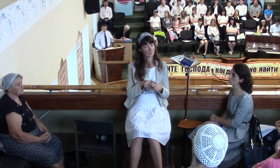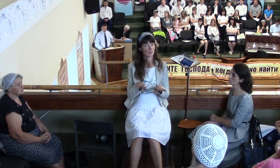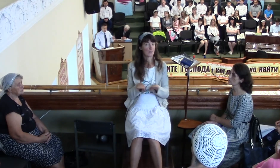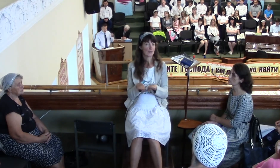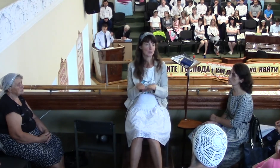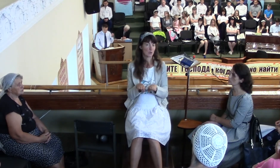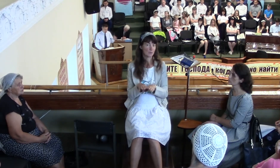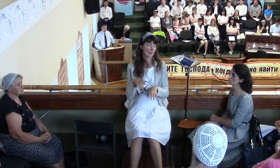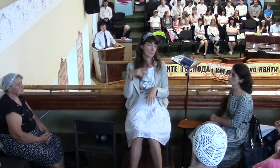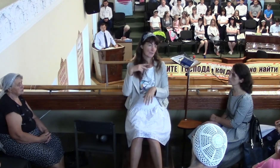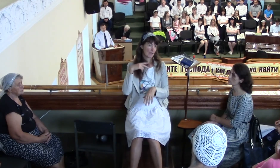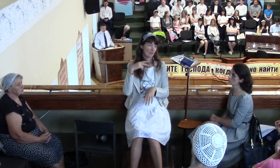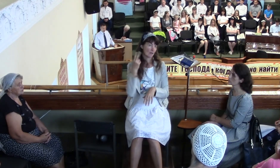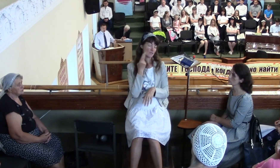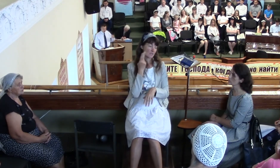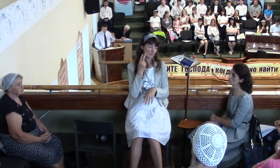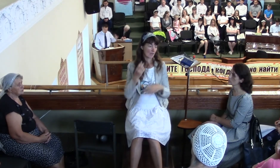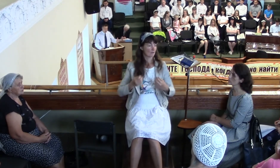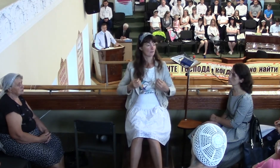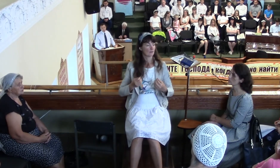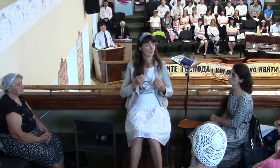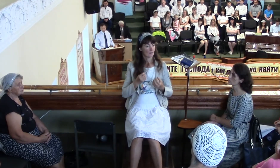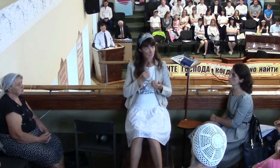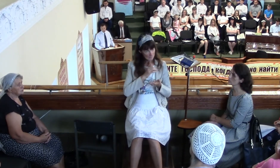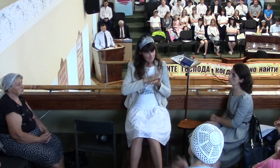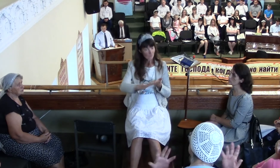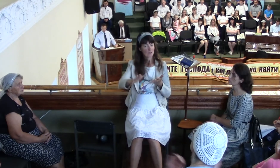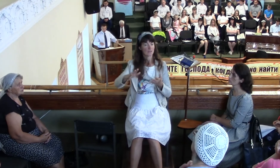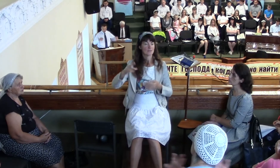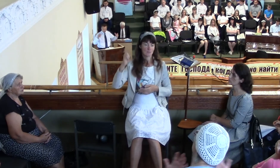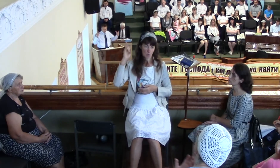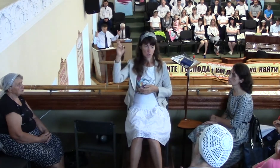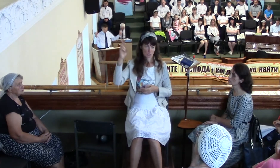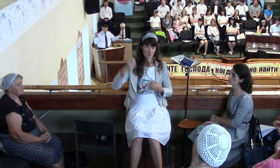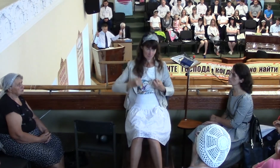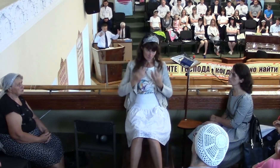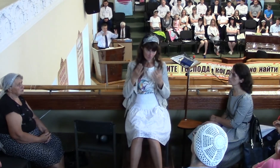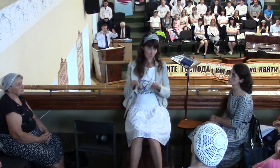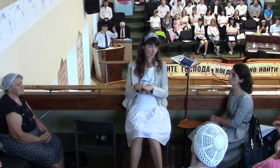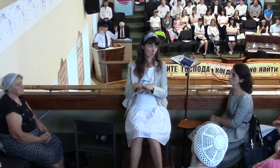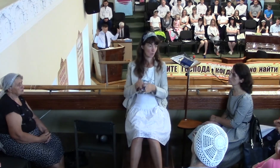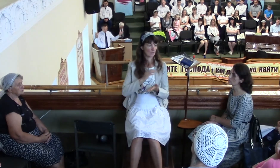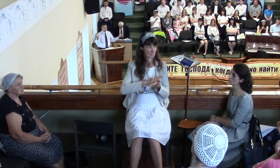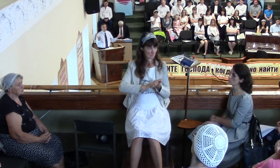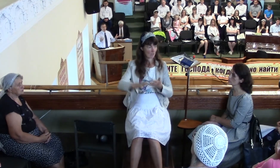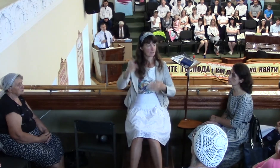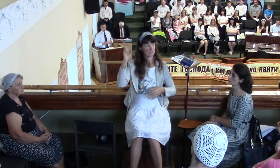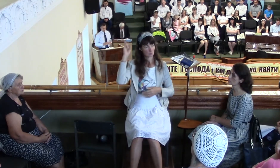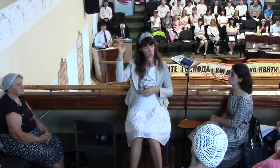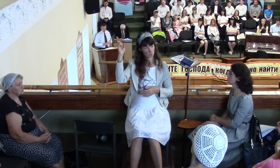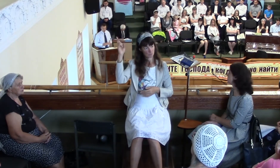ассоциируется всегда со святостью Божьей, славой Божьей. Свет ассоциируется с местом